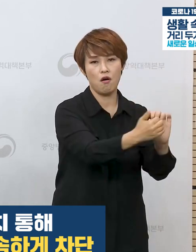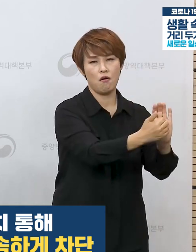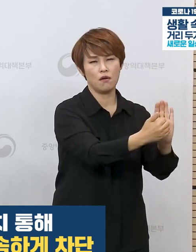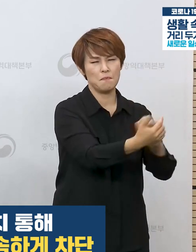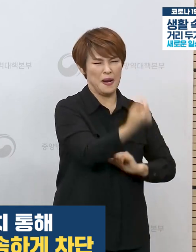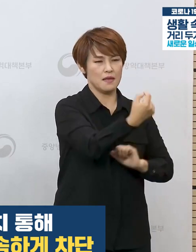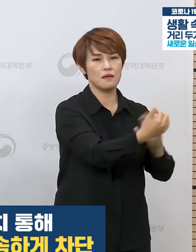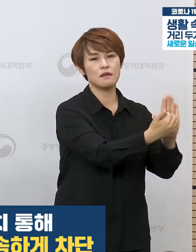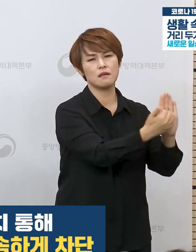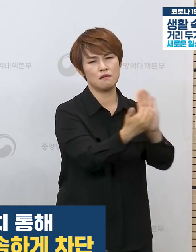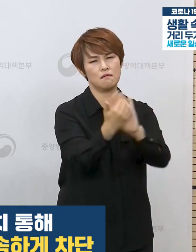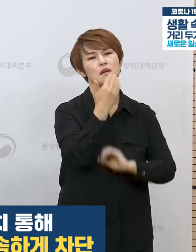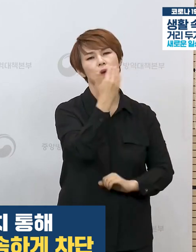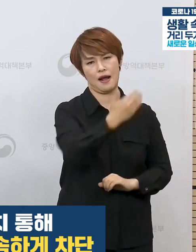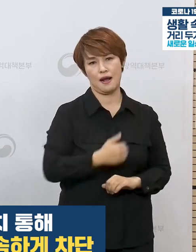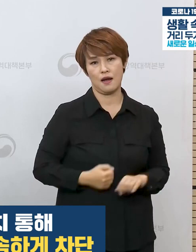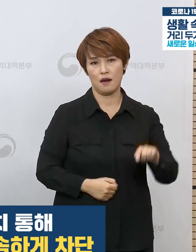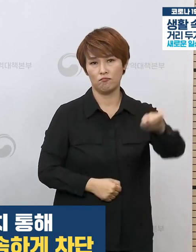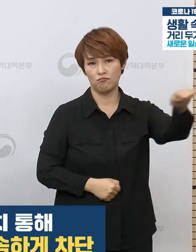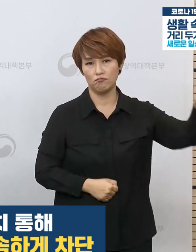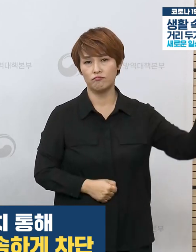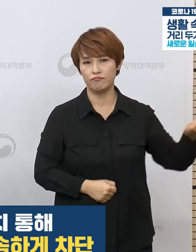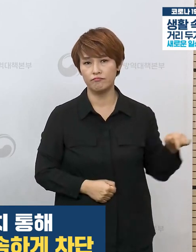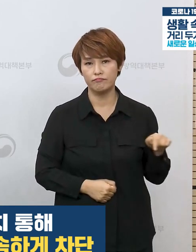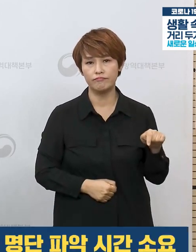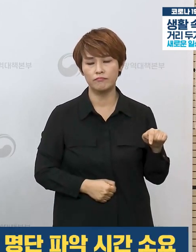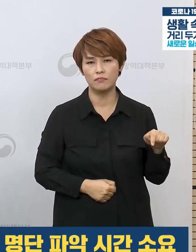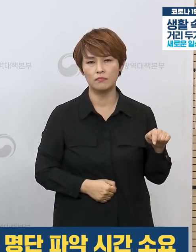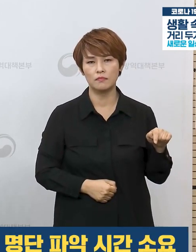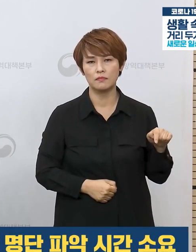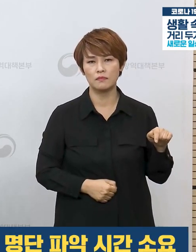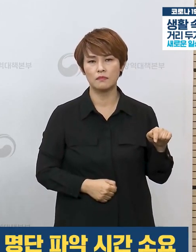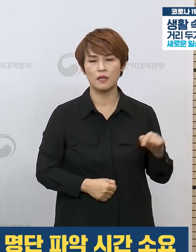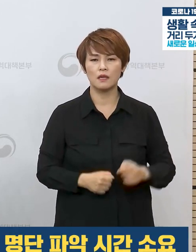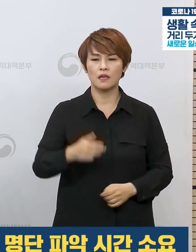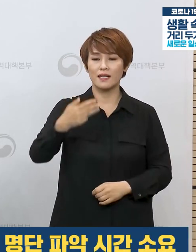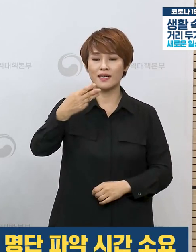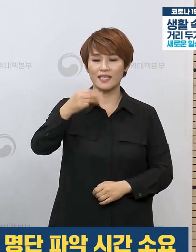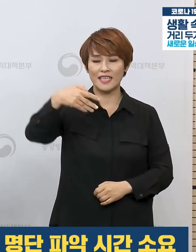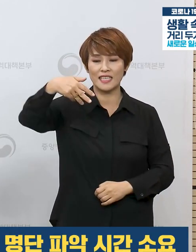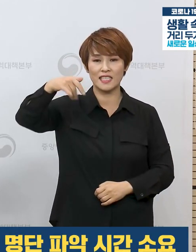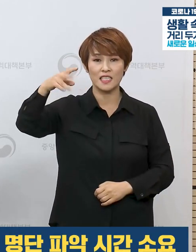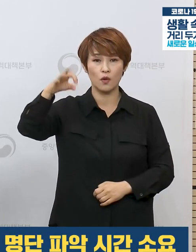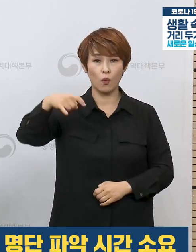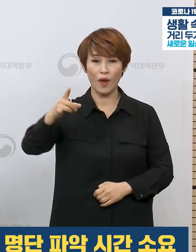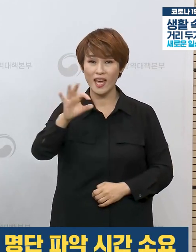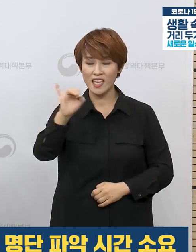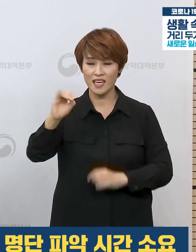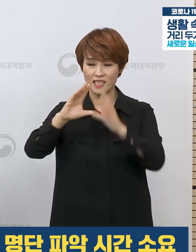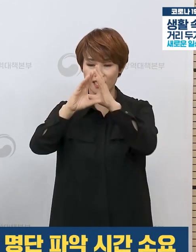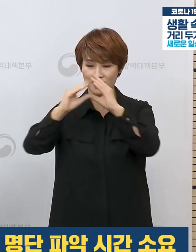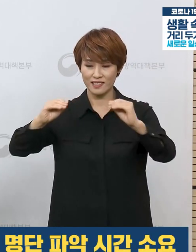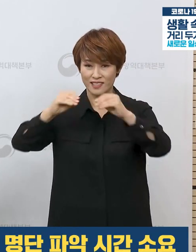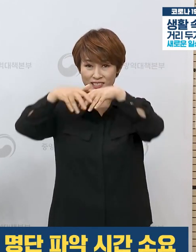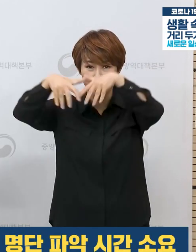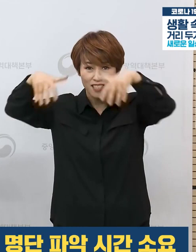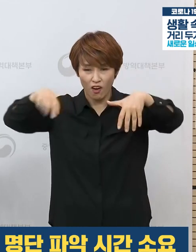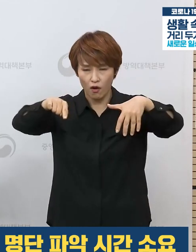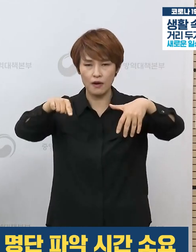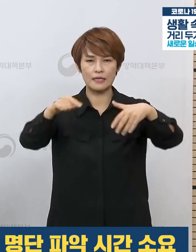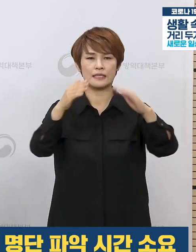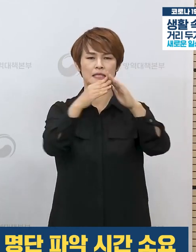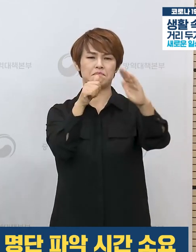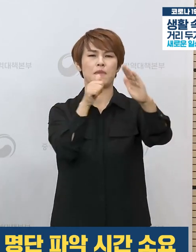좀 신속하게 차단할 수 있었다라는 그런 면이 있습니다. 반면에 리치웨이 같은 경우는 방문 판매나